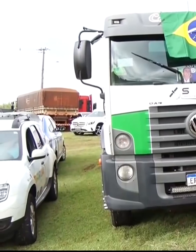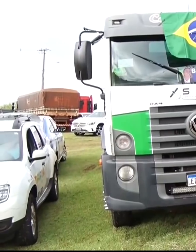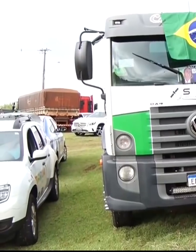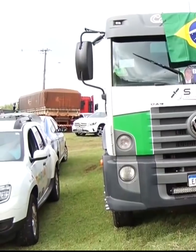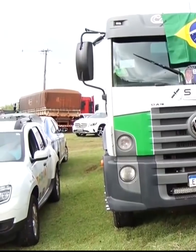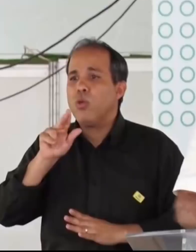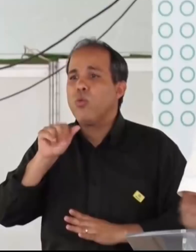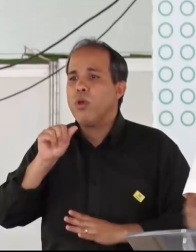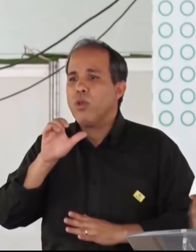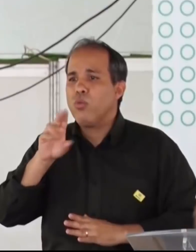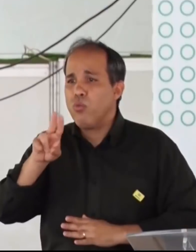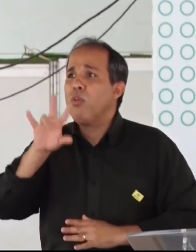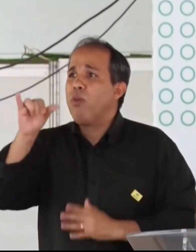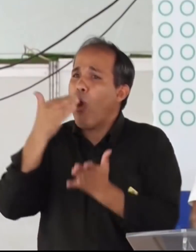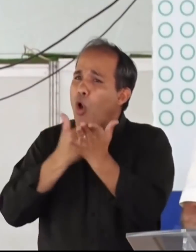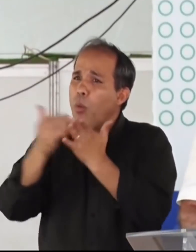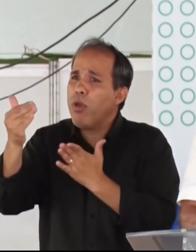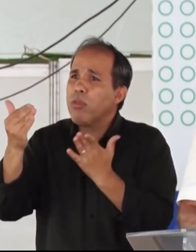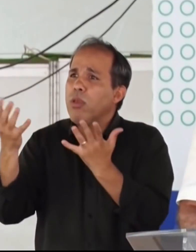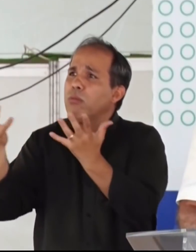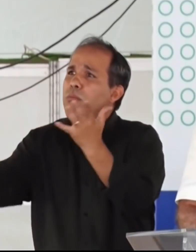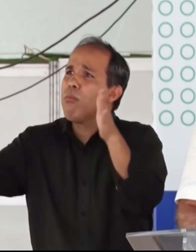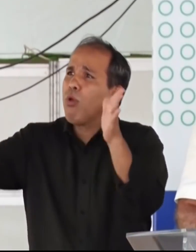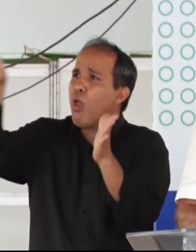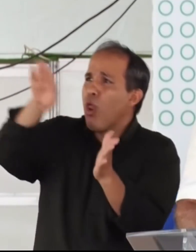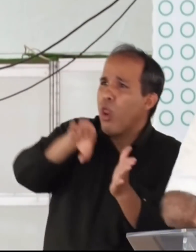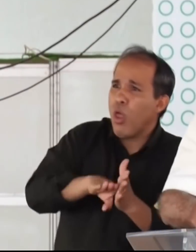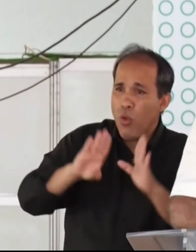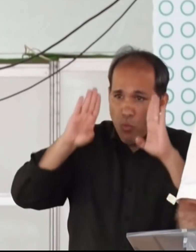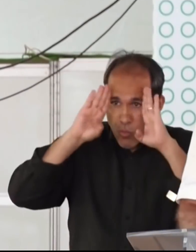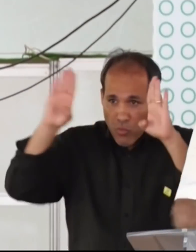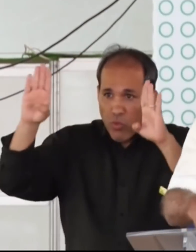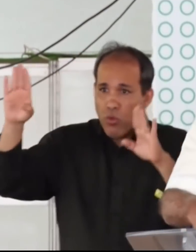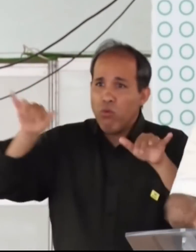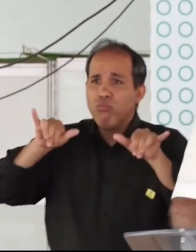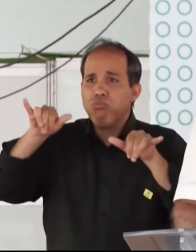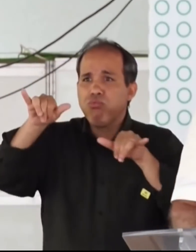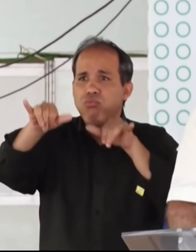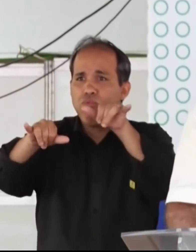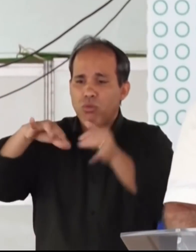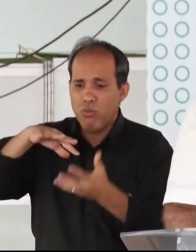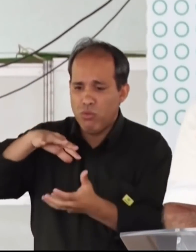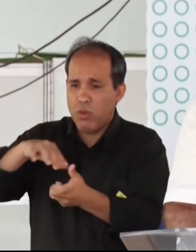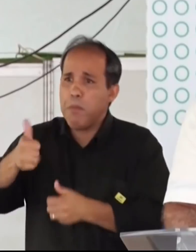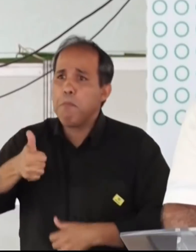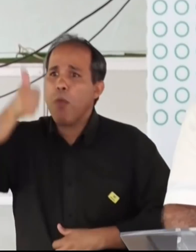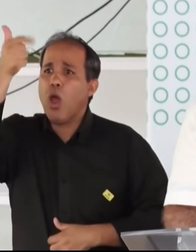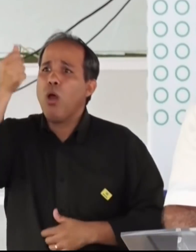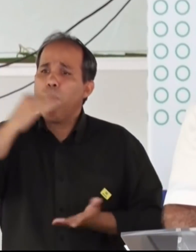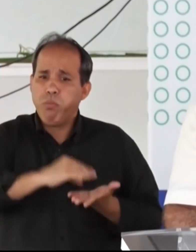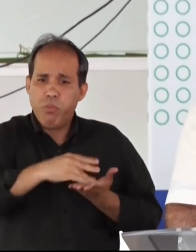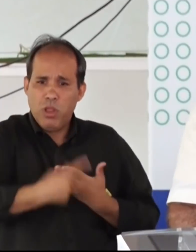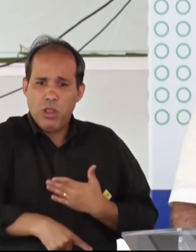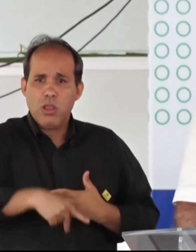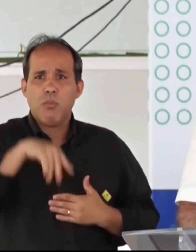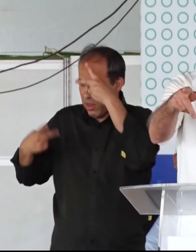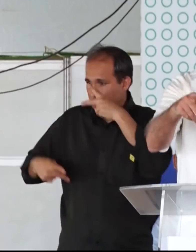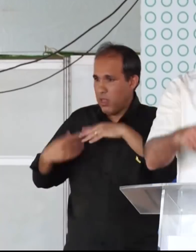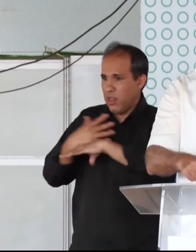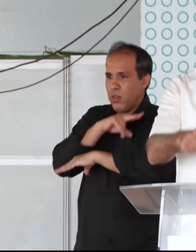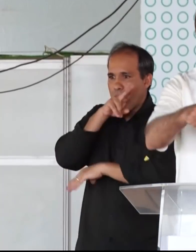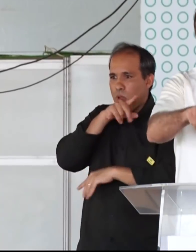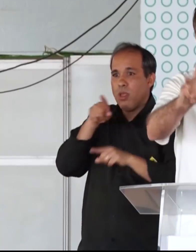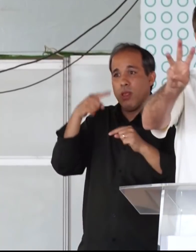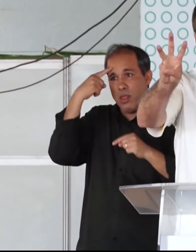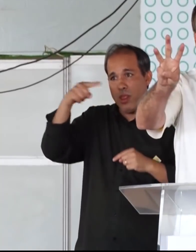O presidente também pretende levar ao Congresso propostas que facilitam o porte de armas e a ação da polícia.